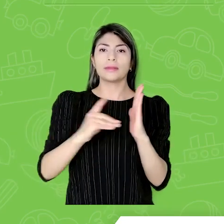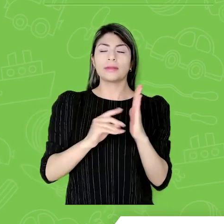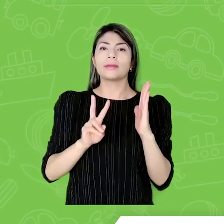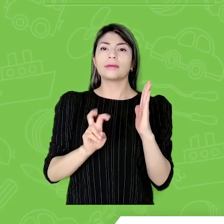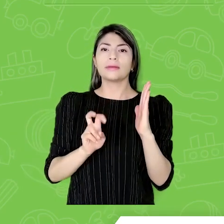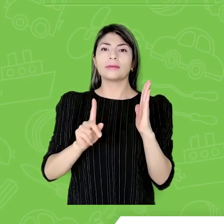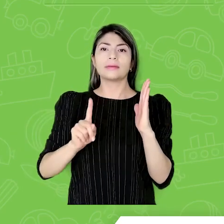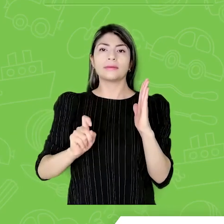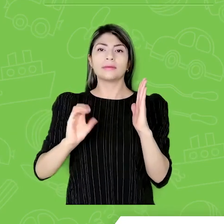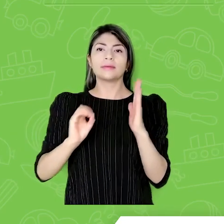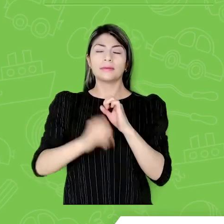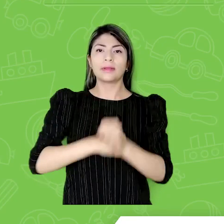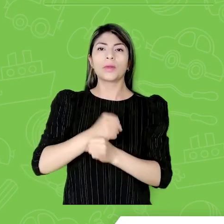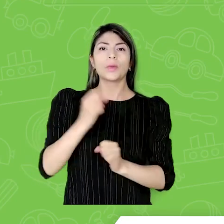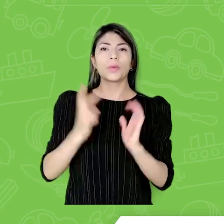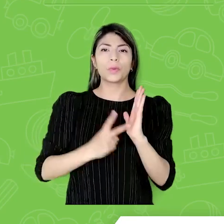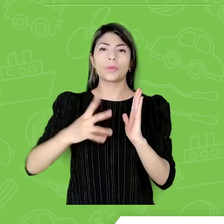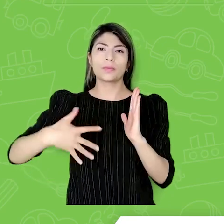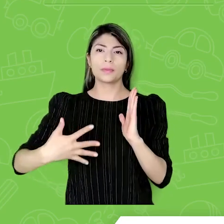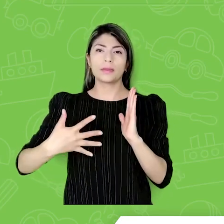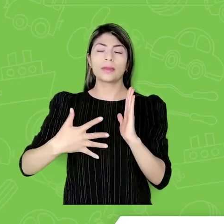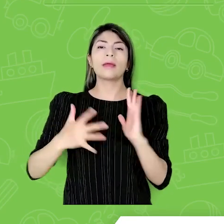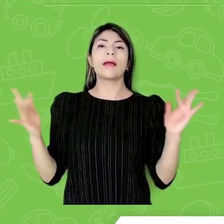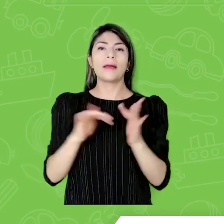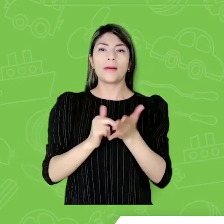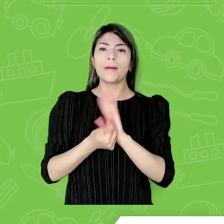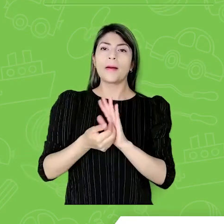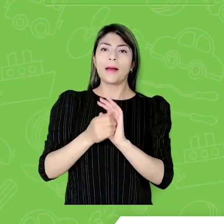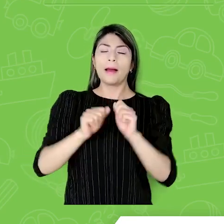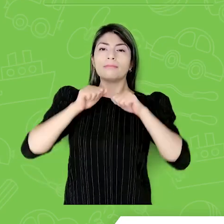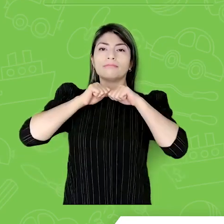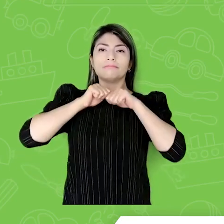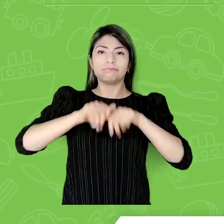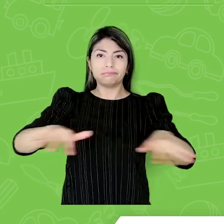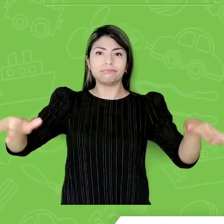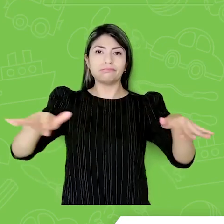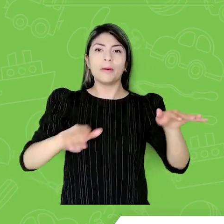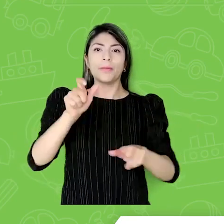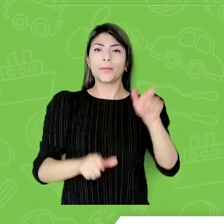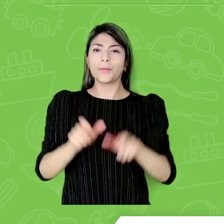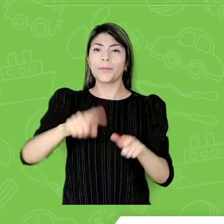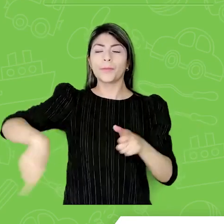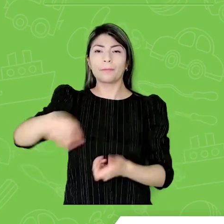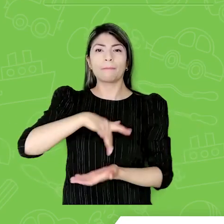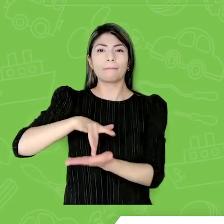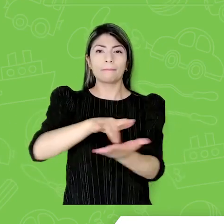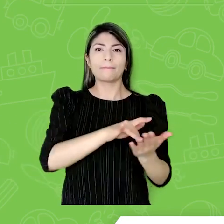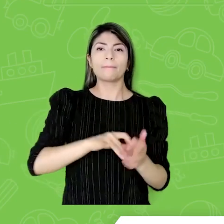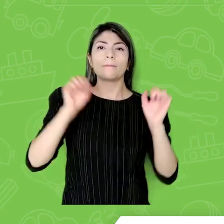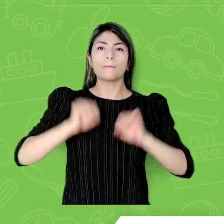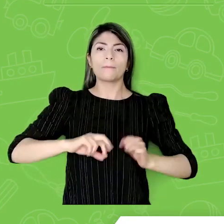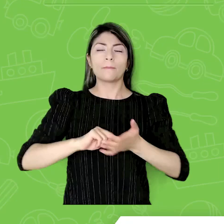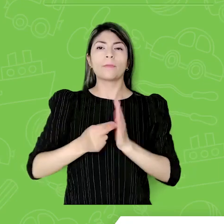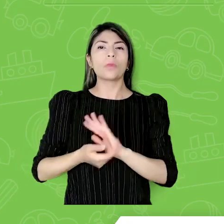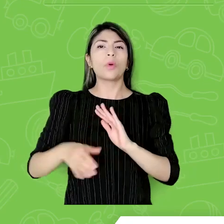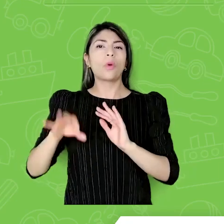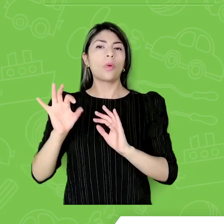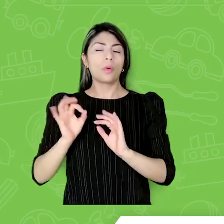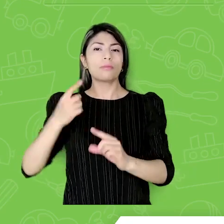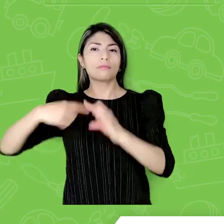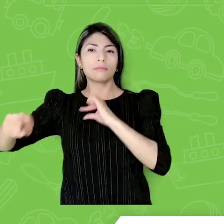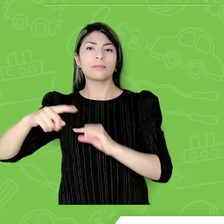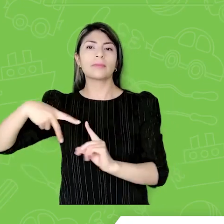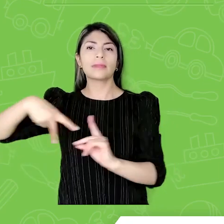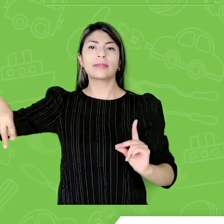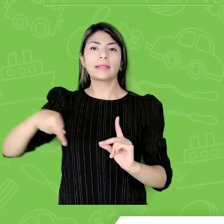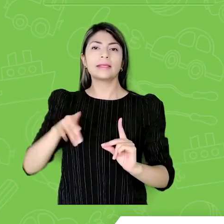16 del Decreto Ley 760 de 2005, la que comunicará por escrito al aspirante interesado mediante una alerta